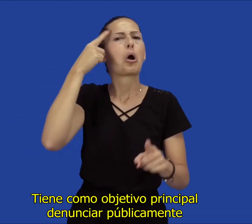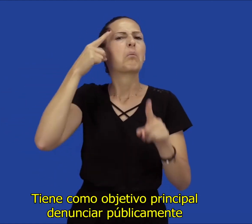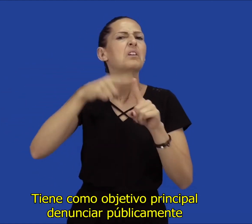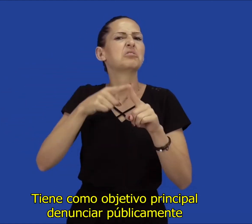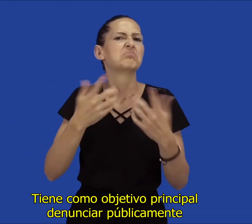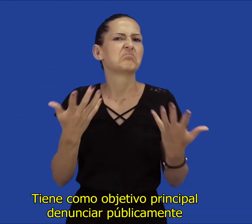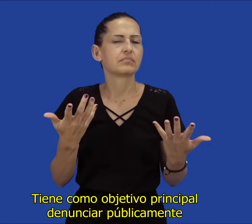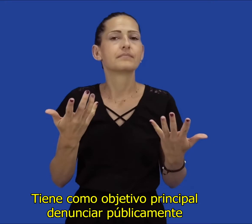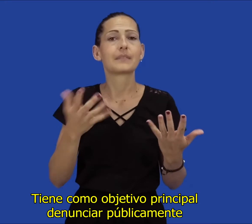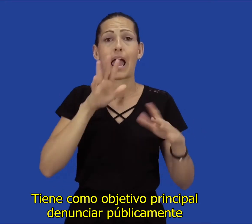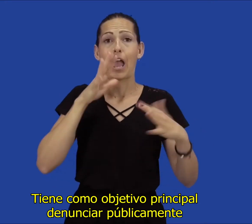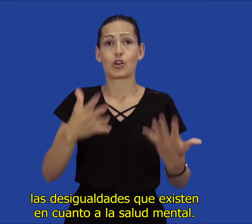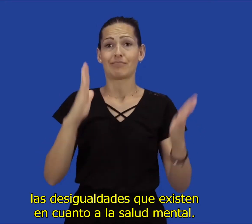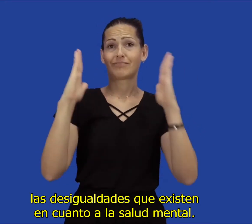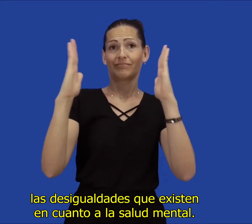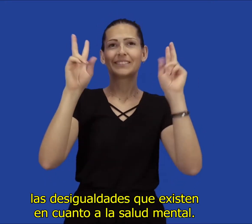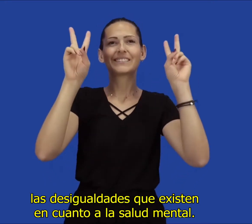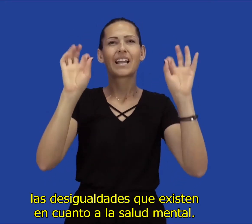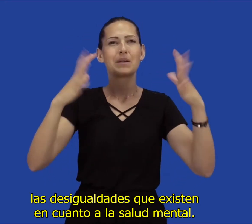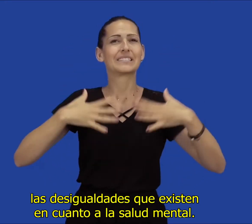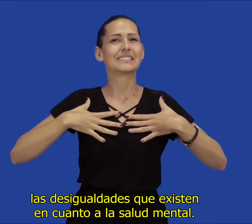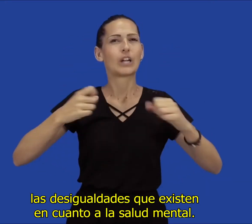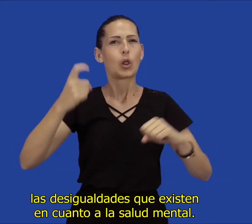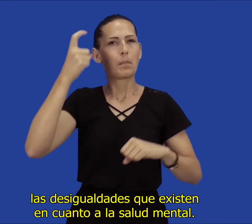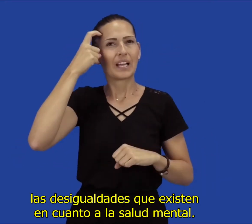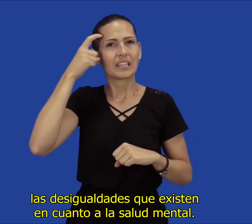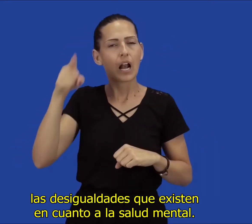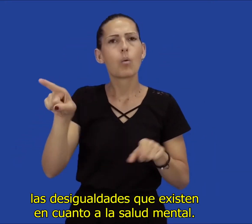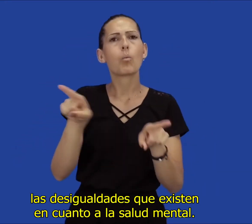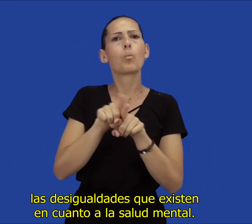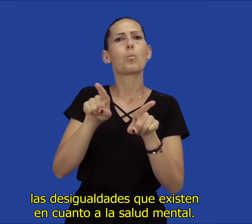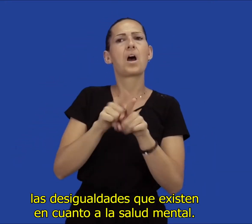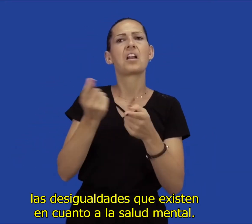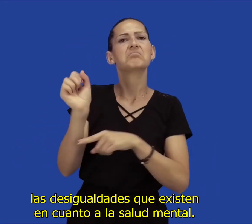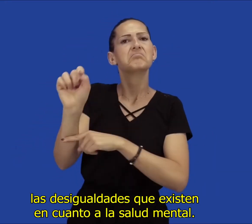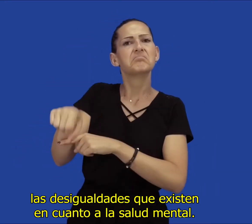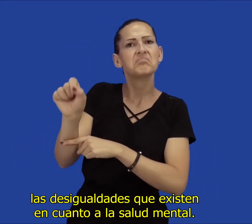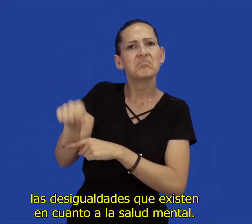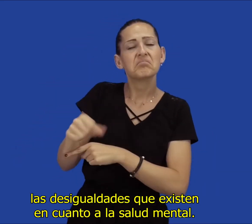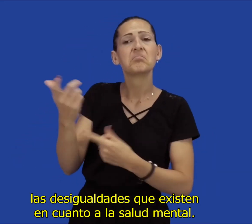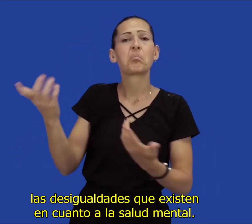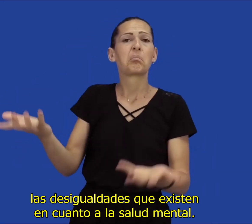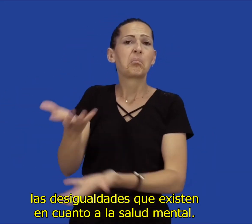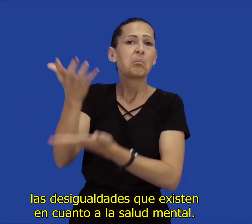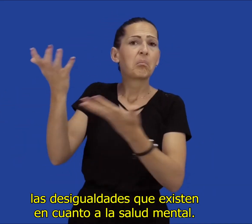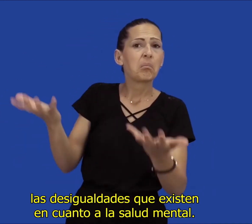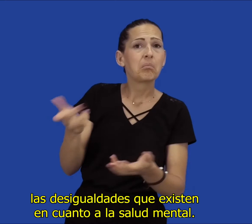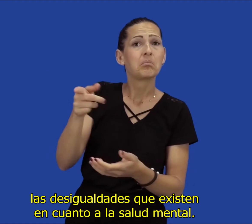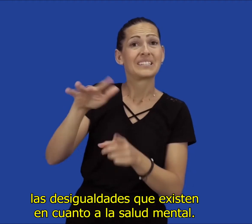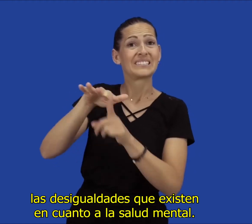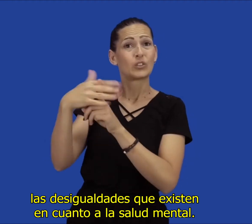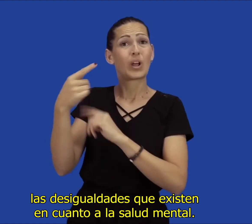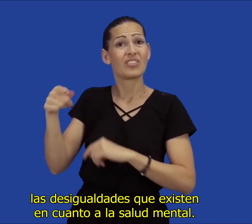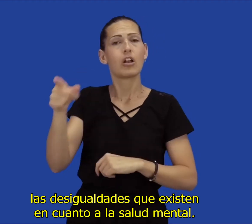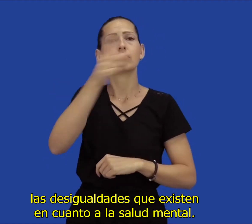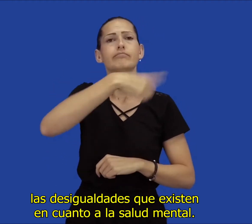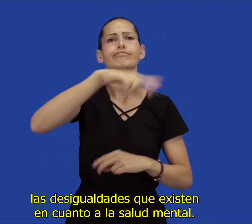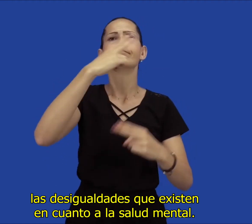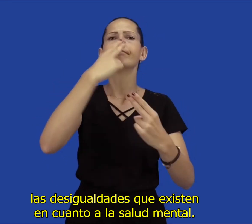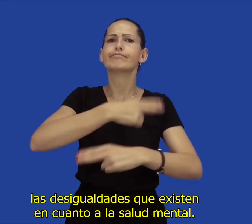tiene como objetivo principal denunciar públicamente las desigualdades que existen en